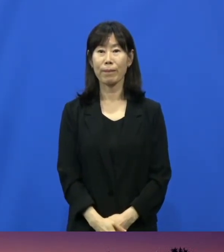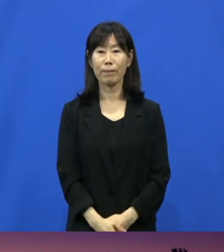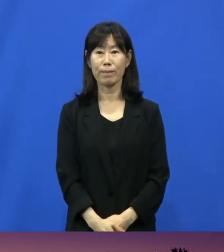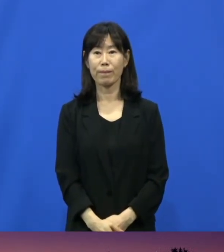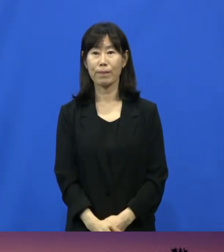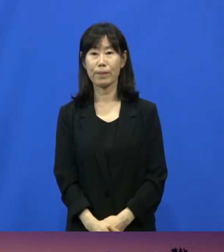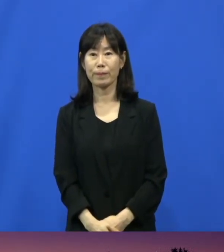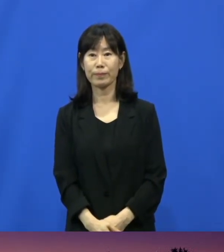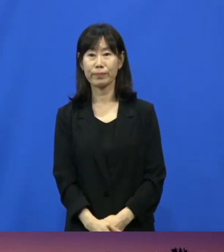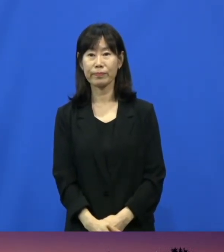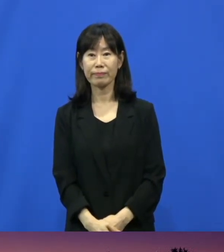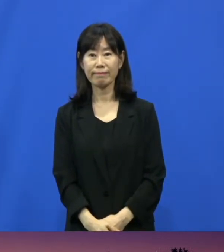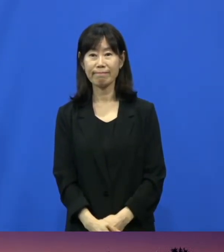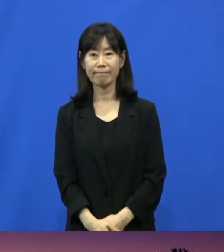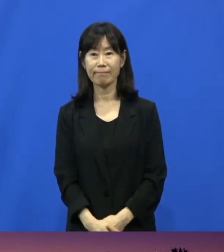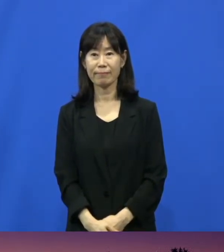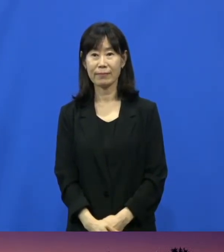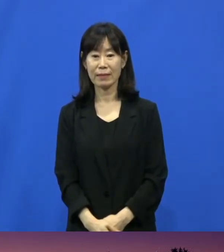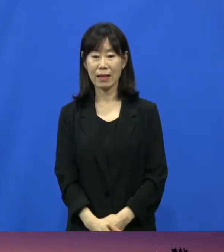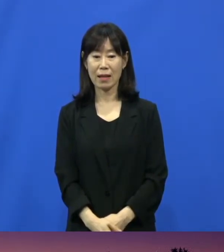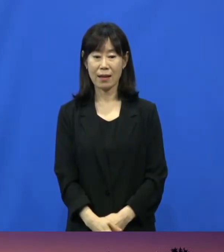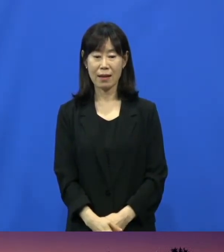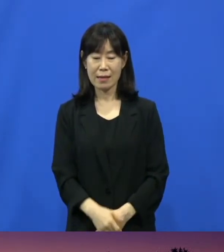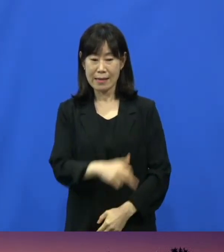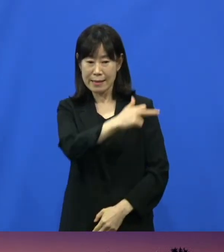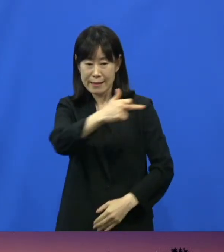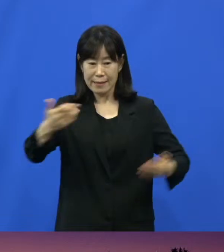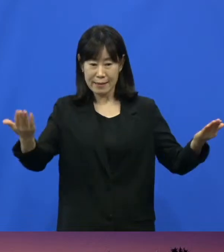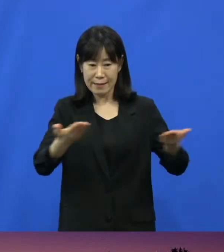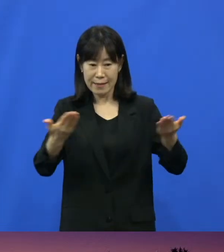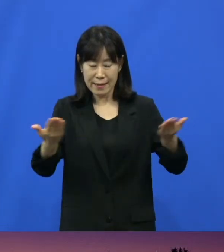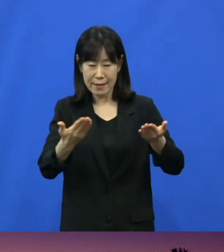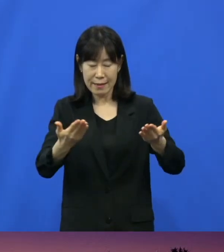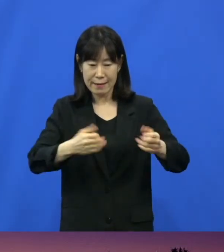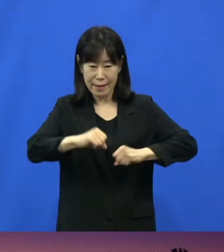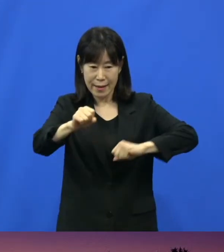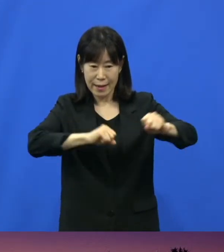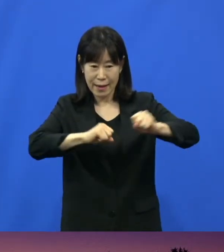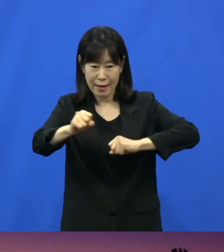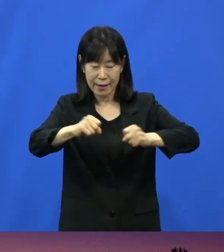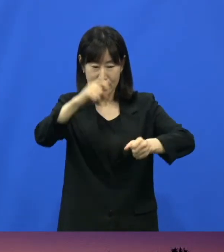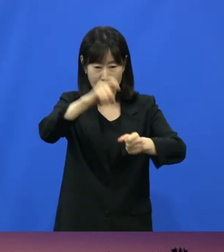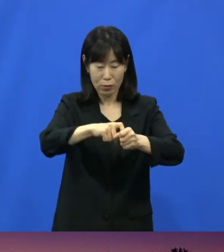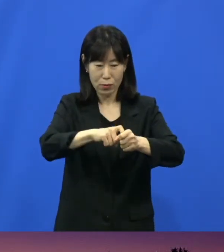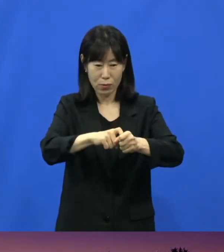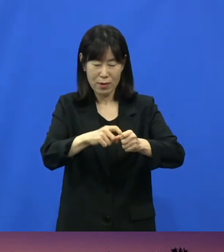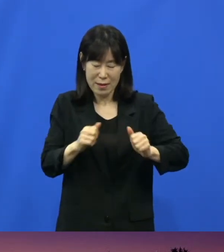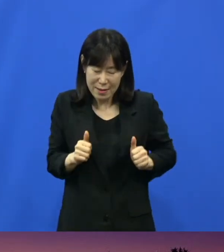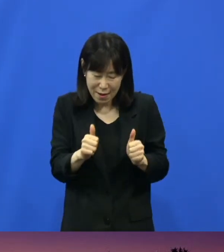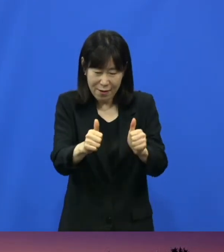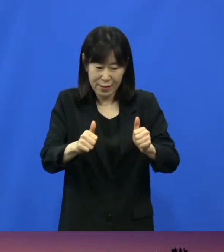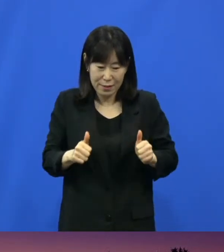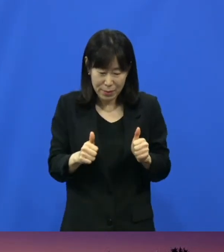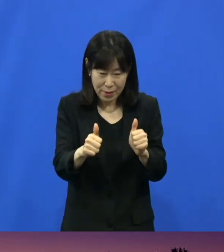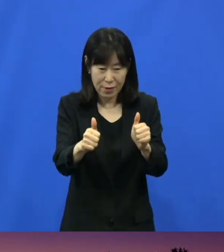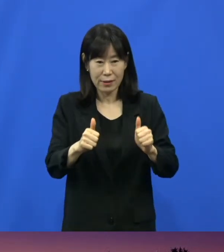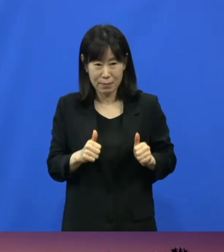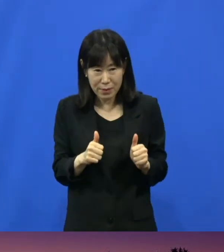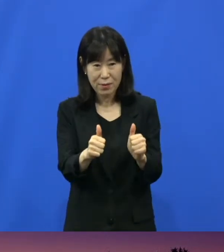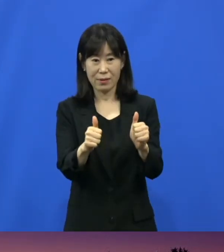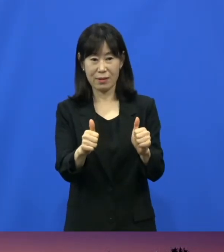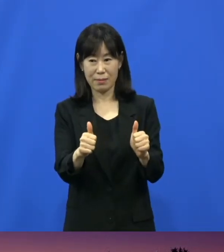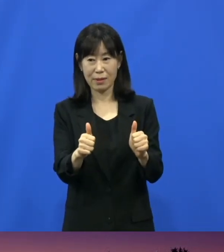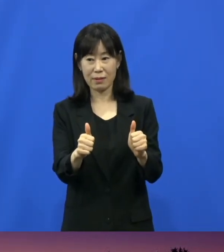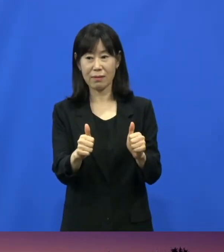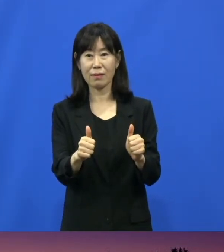막 피곤할 정도로 몰아가는 겁니다. 그래서 그 성취 욕구가 크니까, 목표가 크니까, 큰 일을